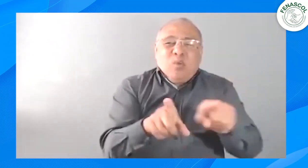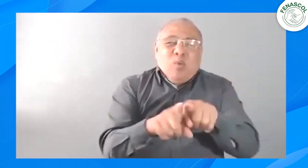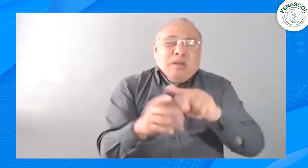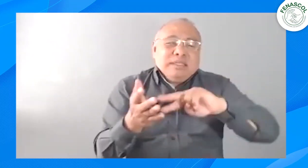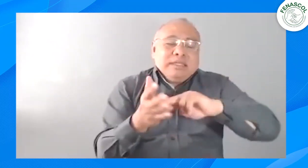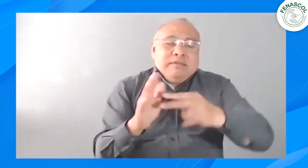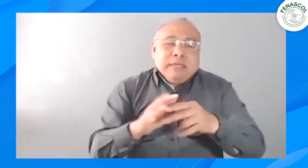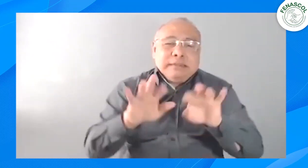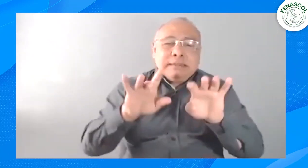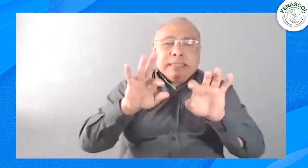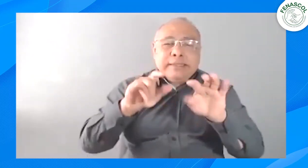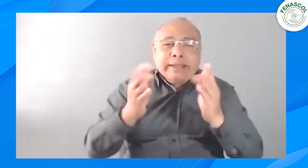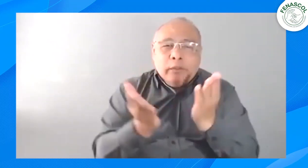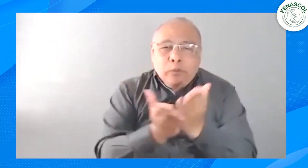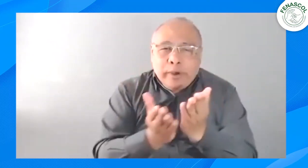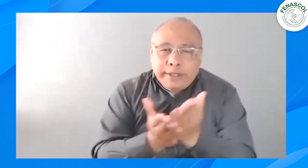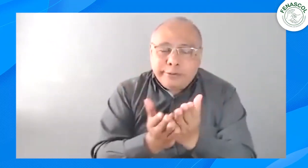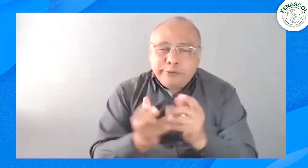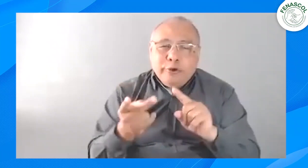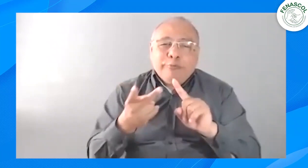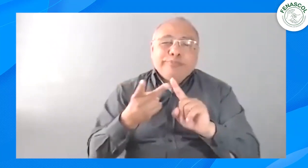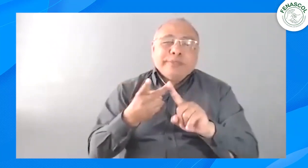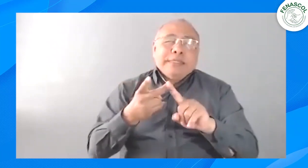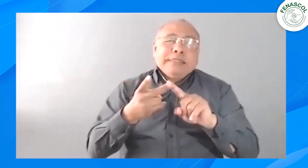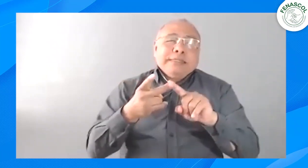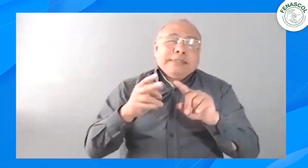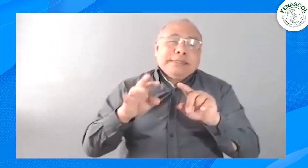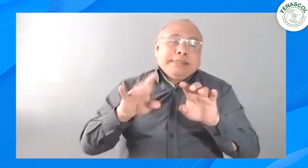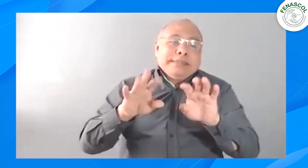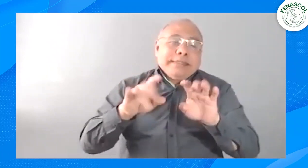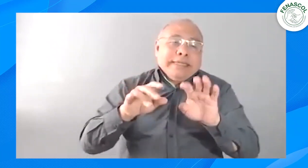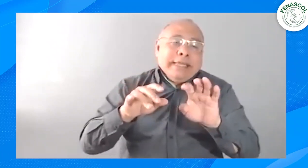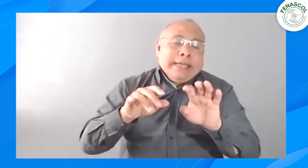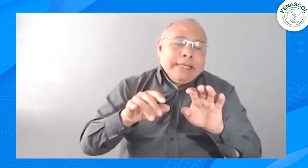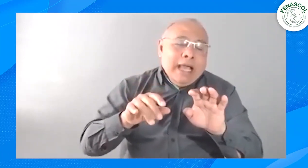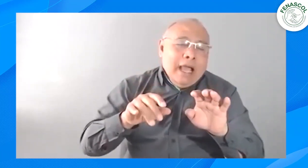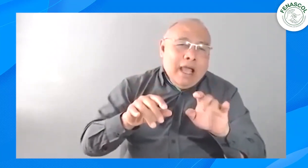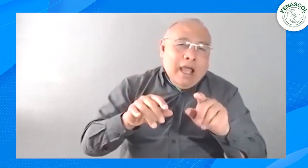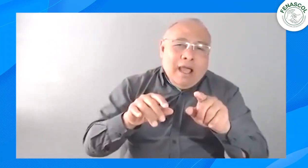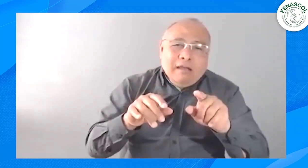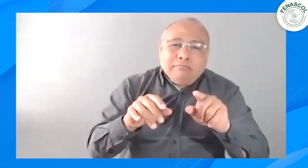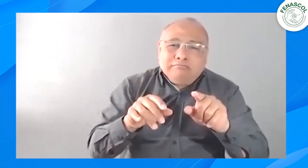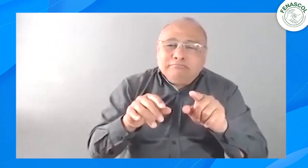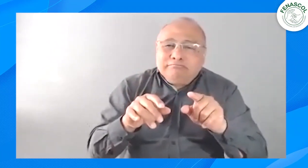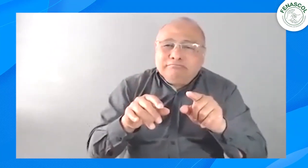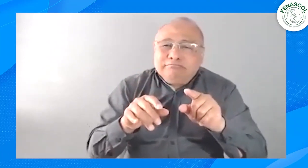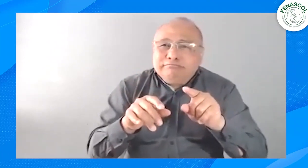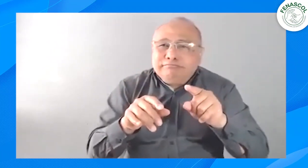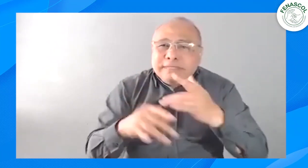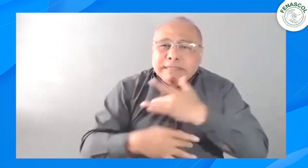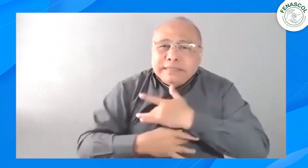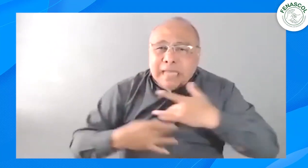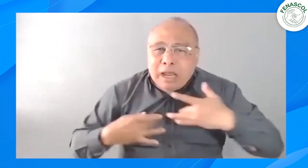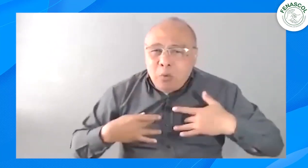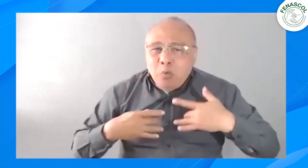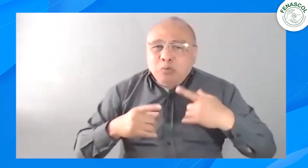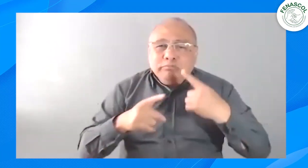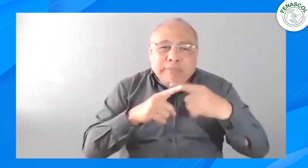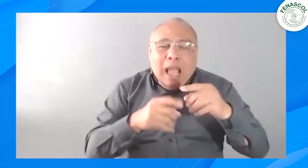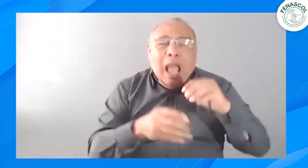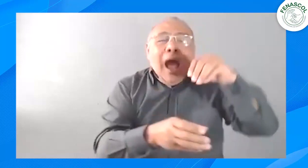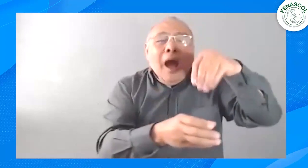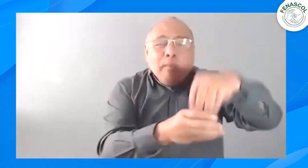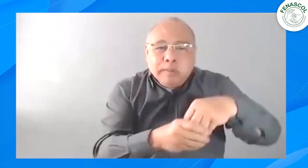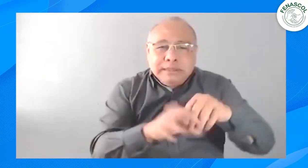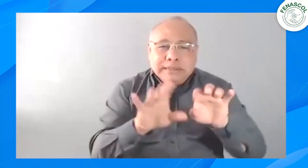municipales y distritales es como la secretaria de educación a las secretarías de